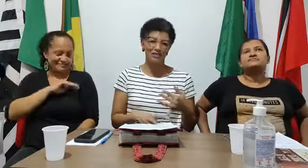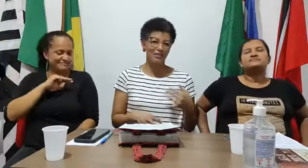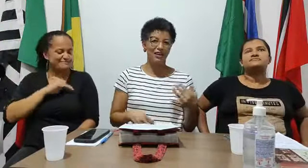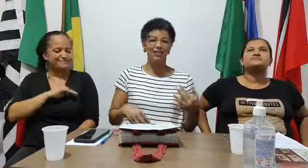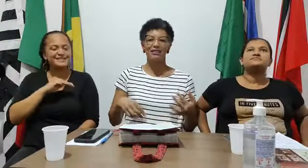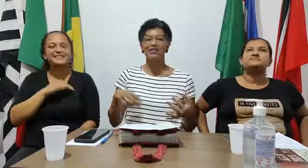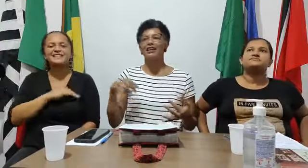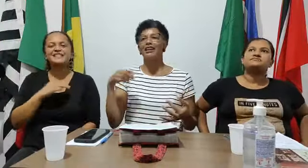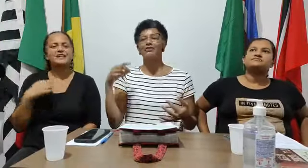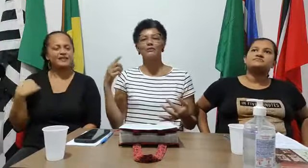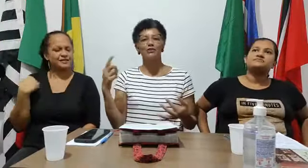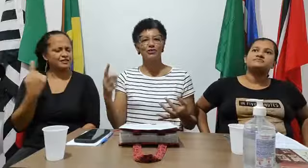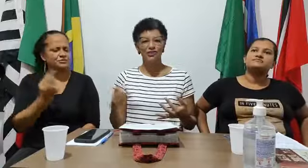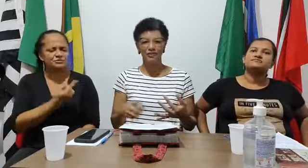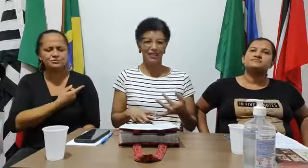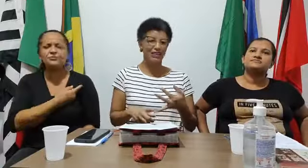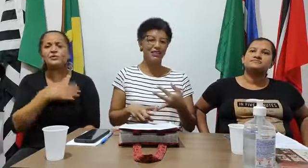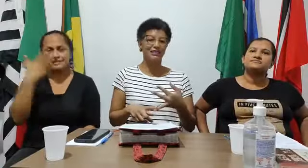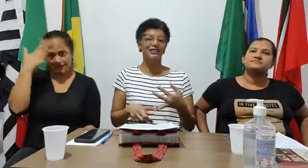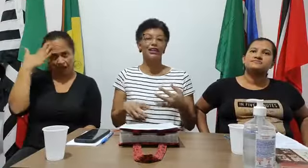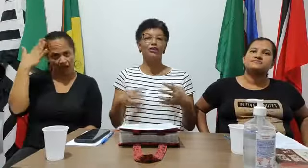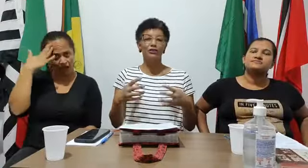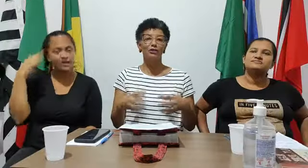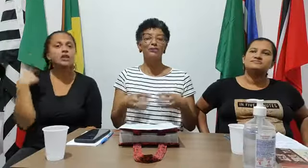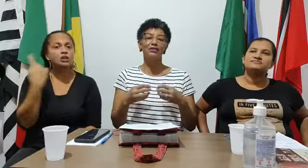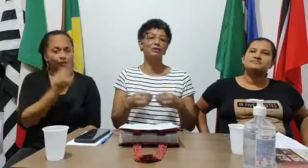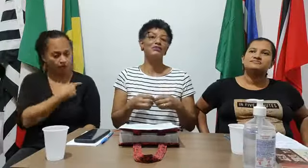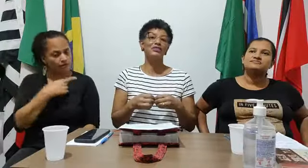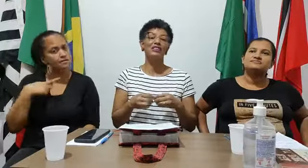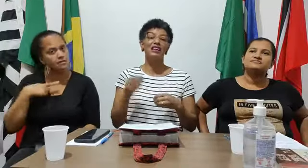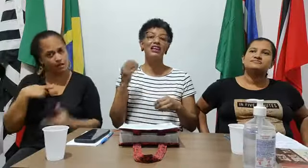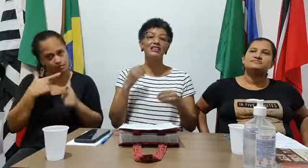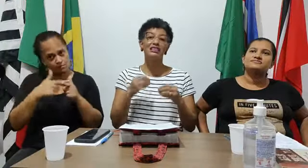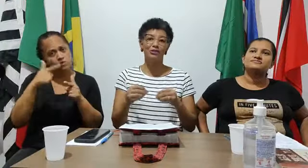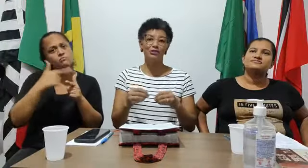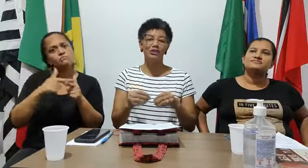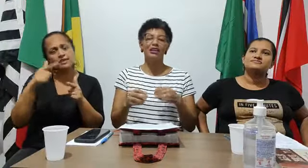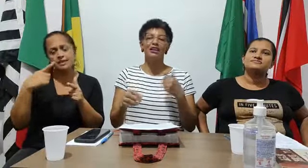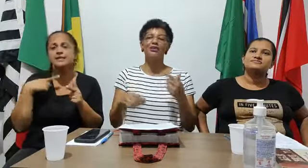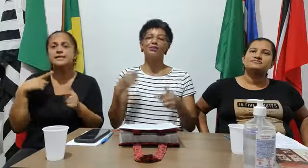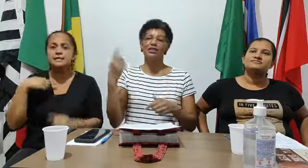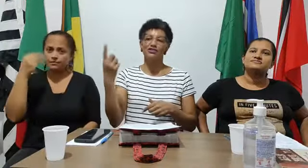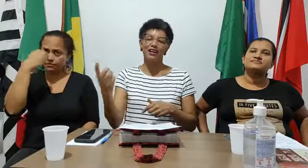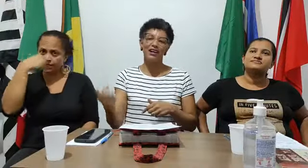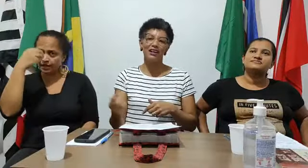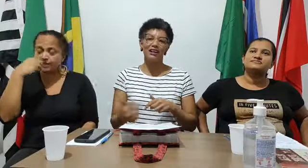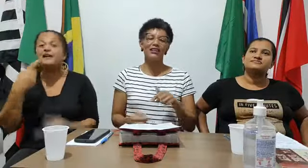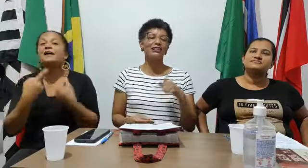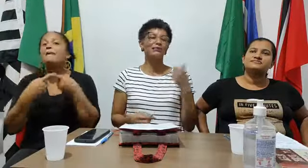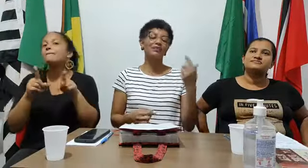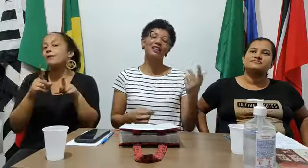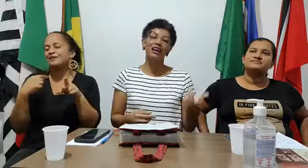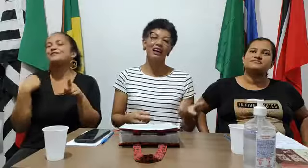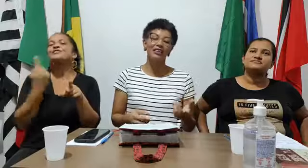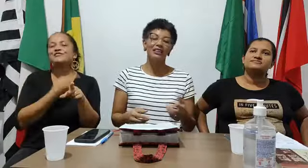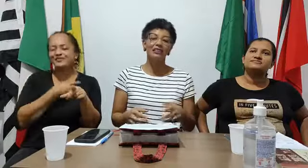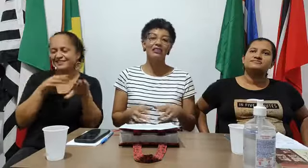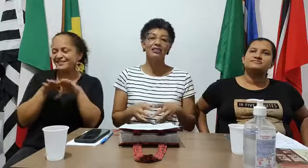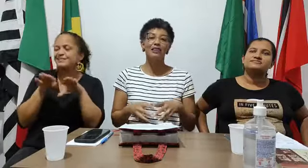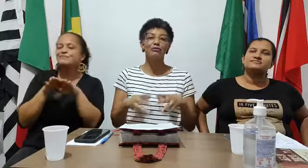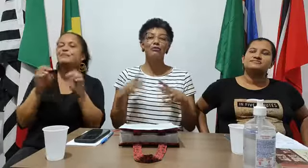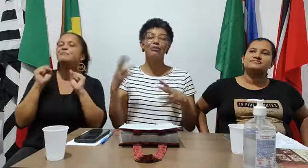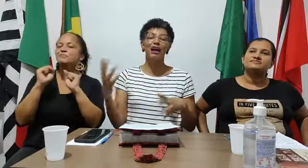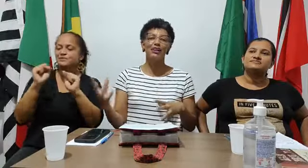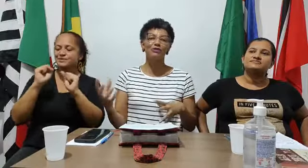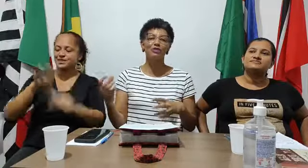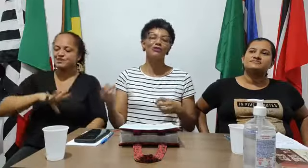de nossas falhas, a despeito de nossas fraquezas, nós podemos sim, em Deus, encorajar, inspirar e